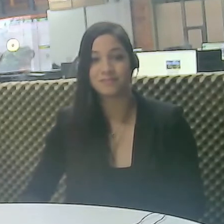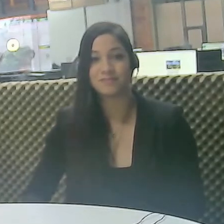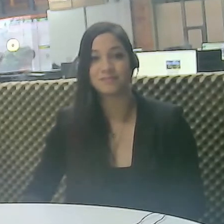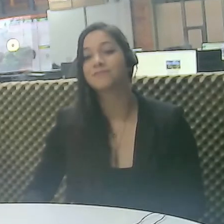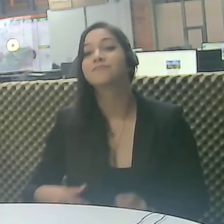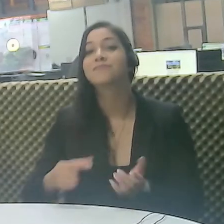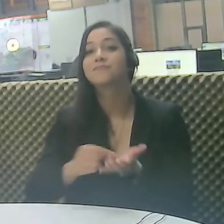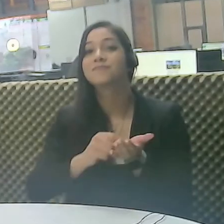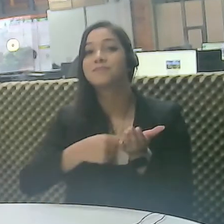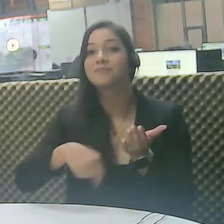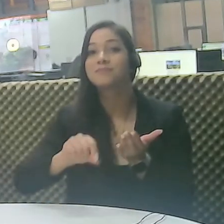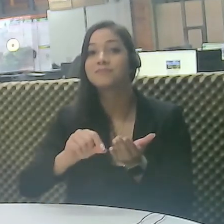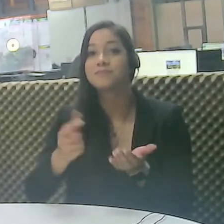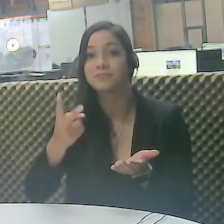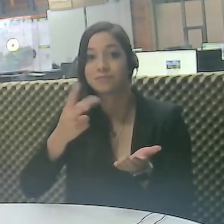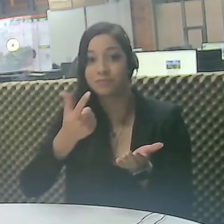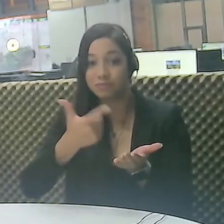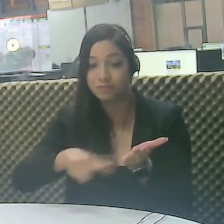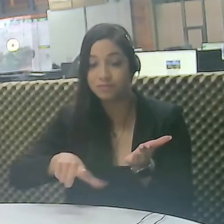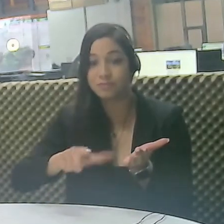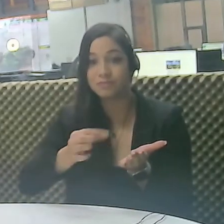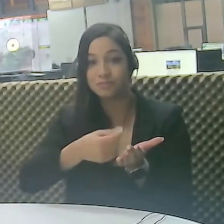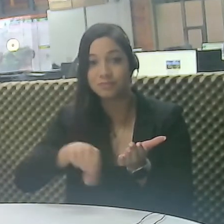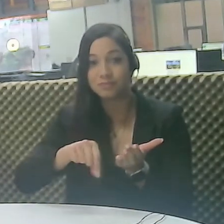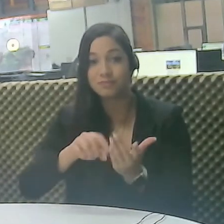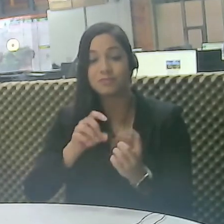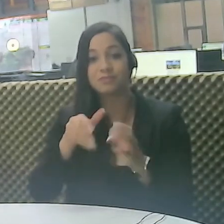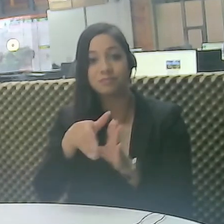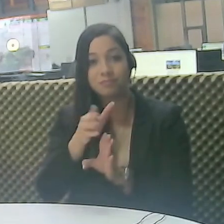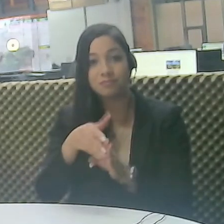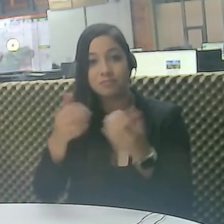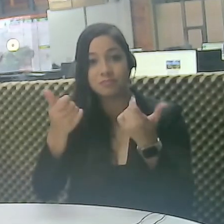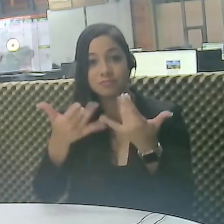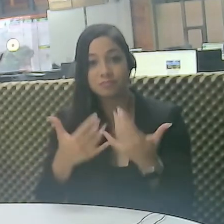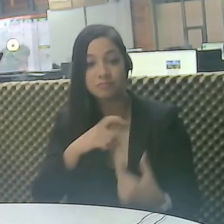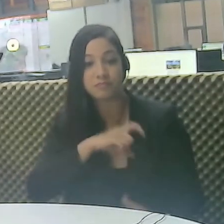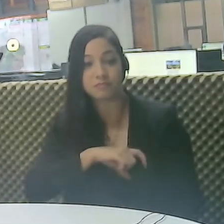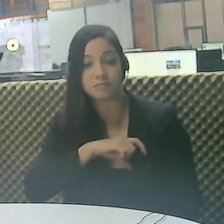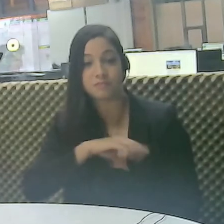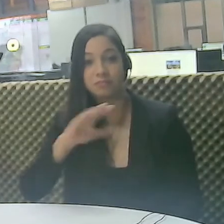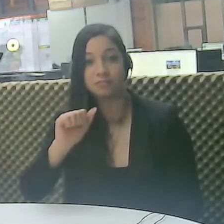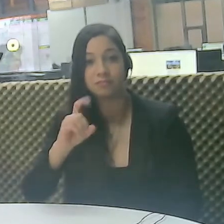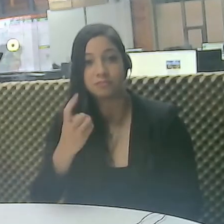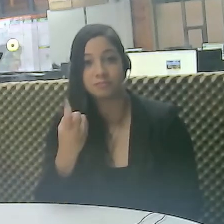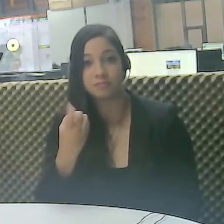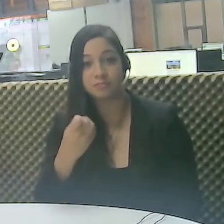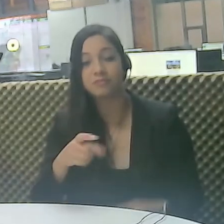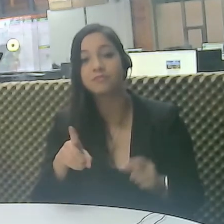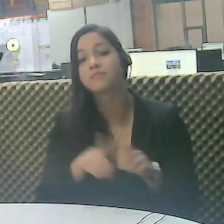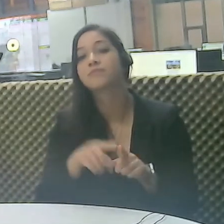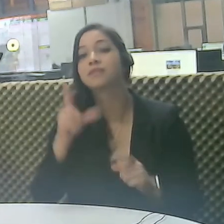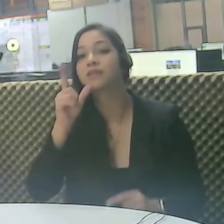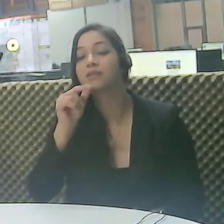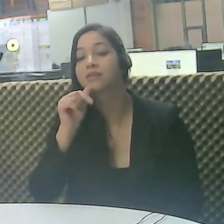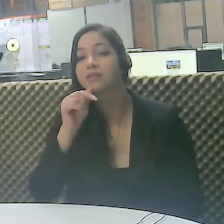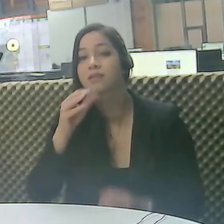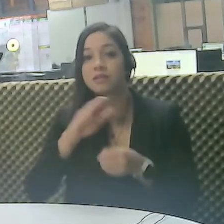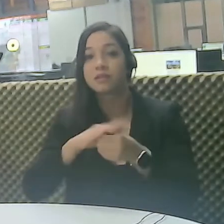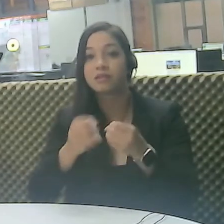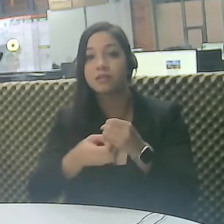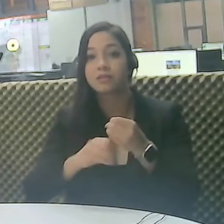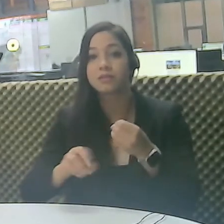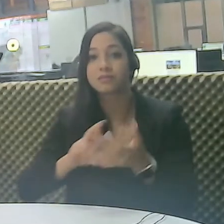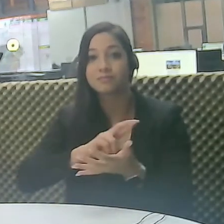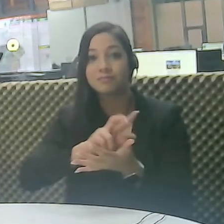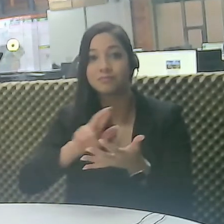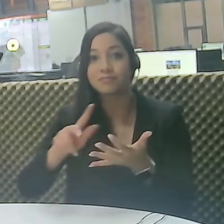de cadastramento e recadastramento do CadÚnico, orientações sobre carteirinhas do idoso e tarifa de água e esgoto do DEMAI e muito